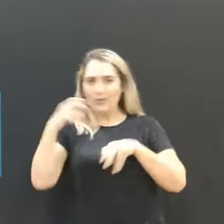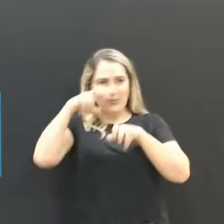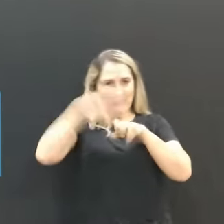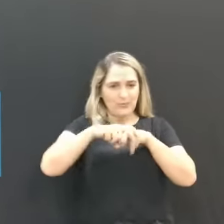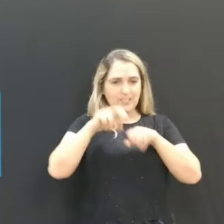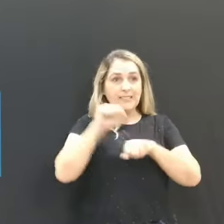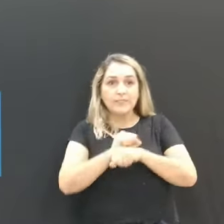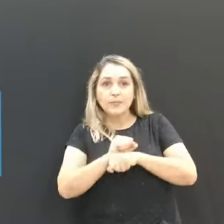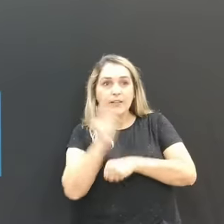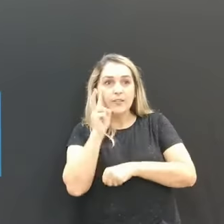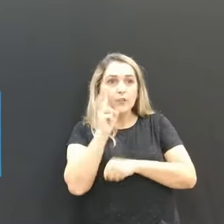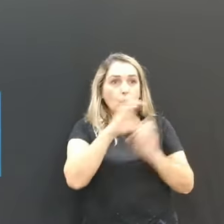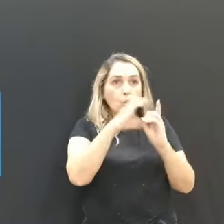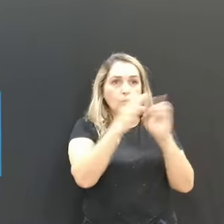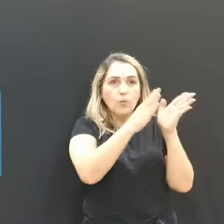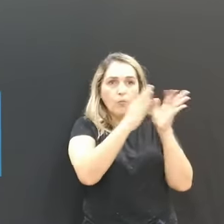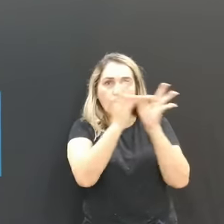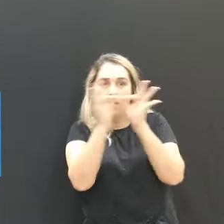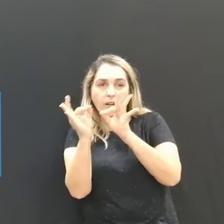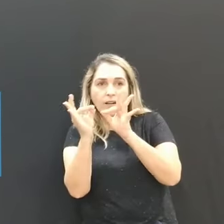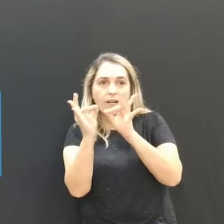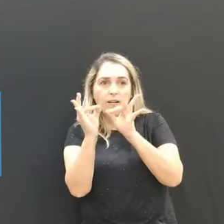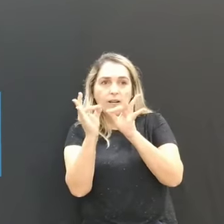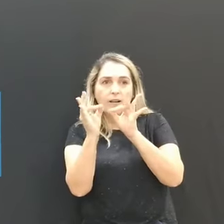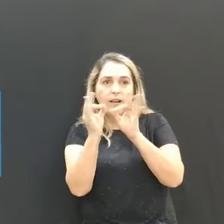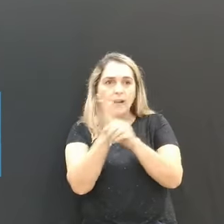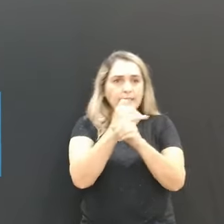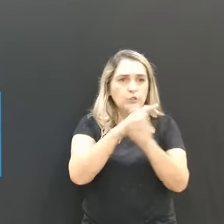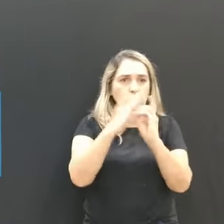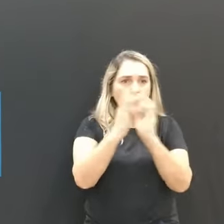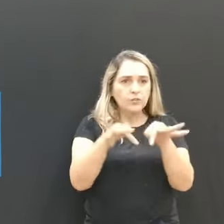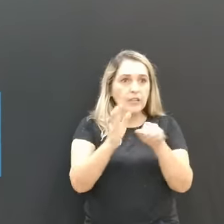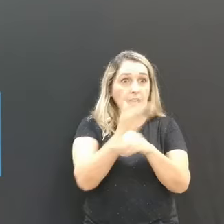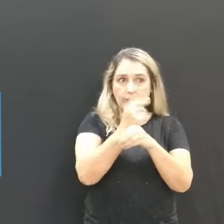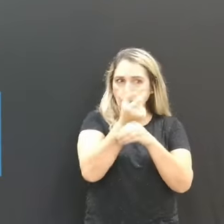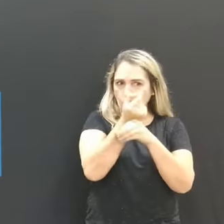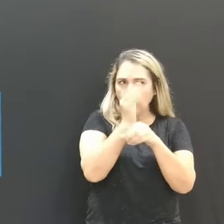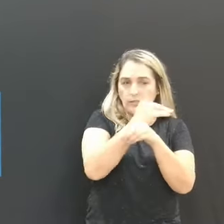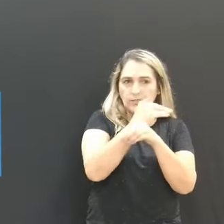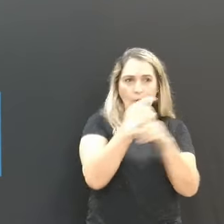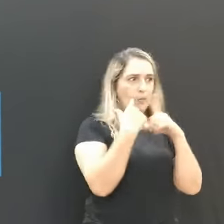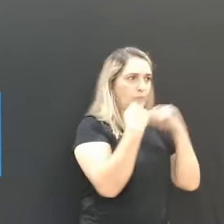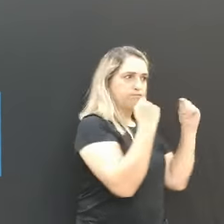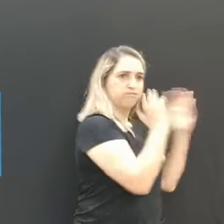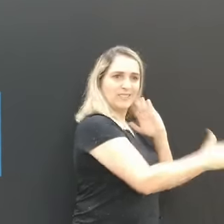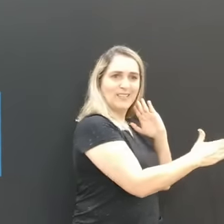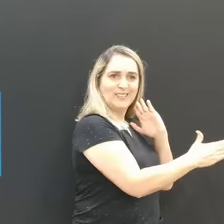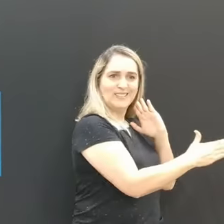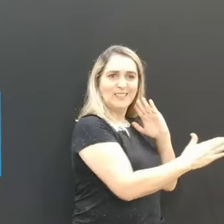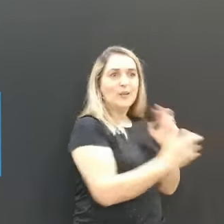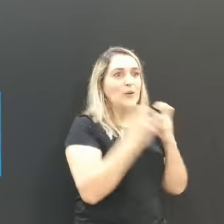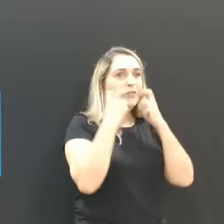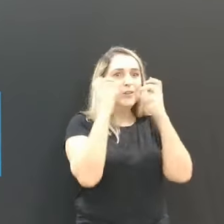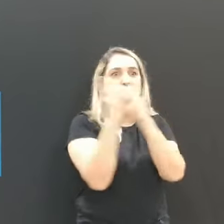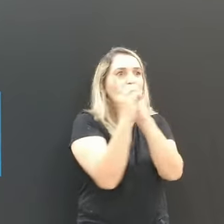Há muitos anos atrás, né, um exemplo, antes de começar o culto, eu chegava, ficava sentadinha lá quietinha, olhando. Quando terminava o culto, eu